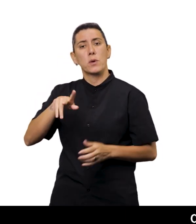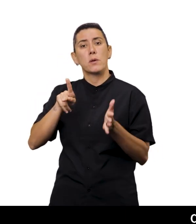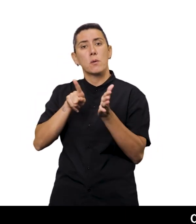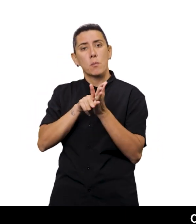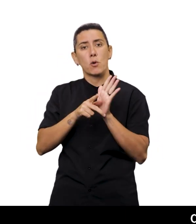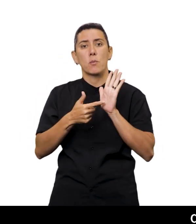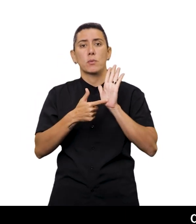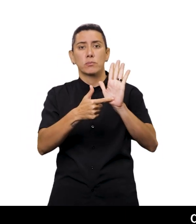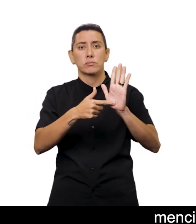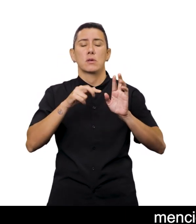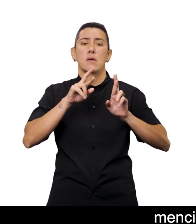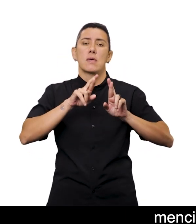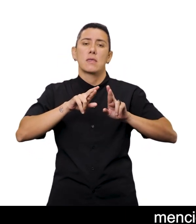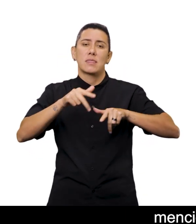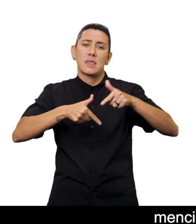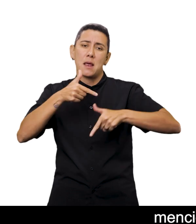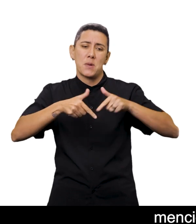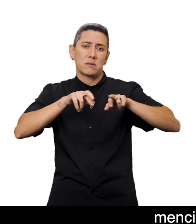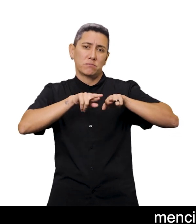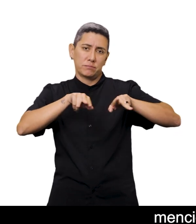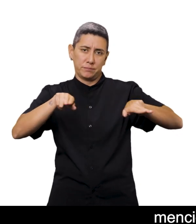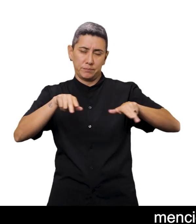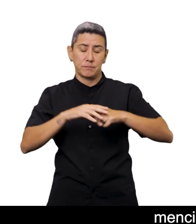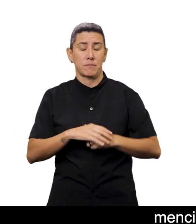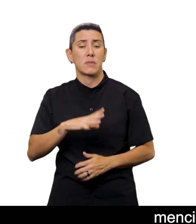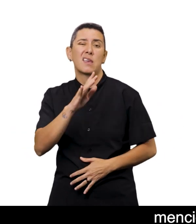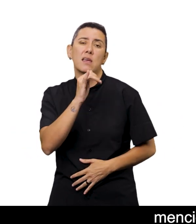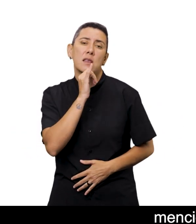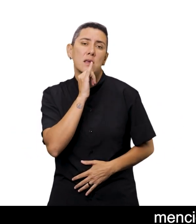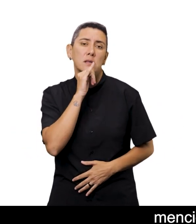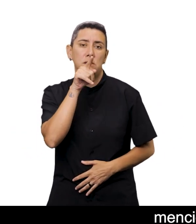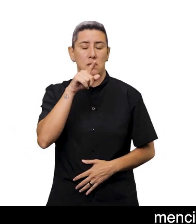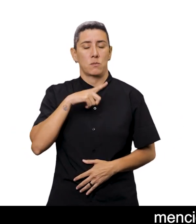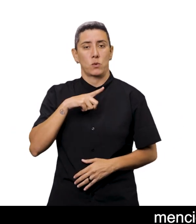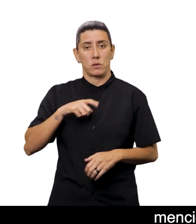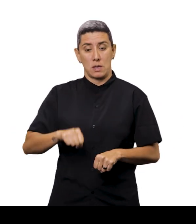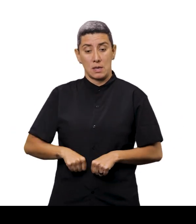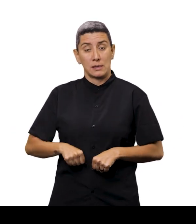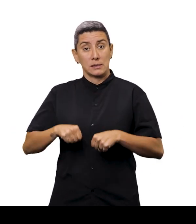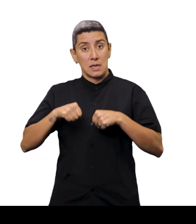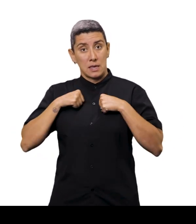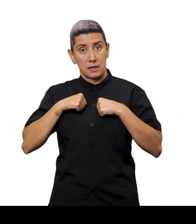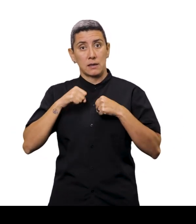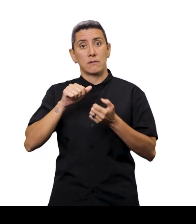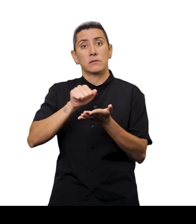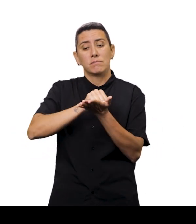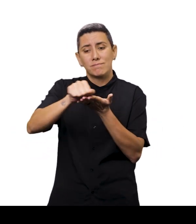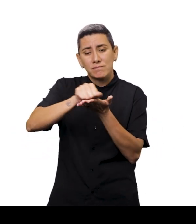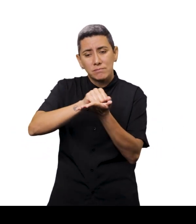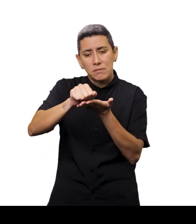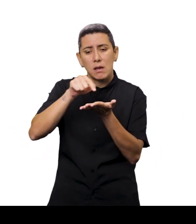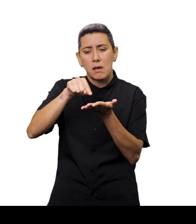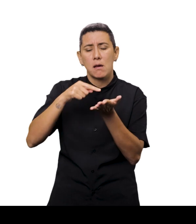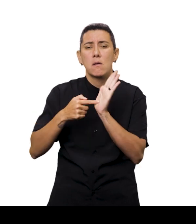de movimentos queer mencionados em outros trabalhos aqui presentes. Por exemplo, numa serigrafia